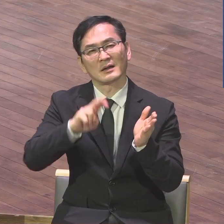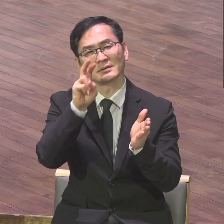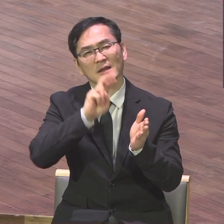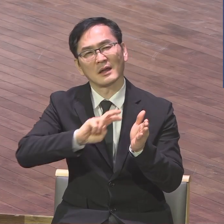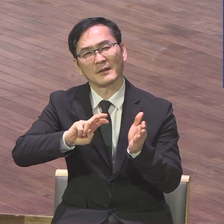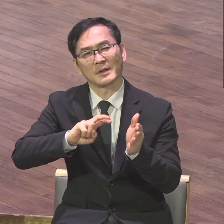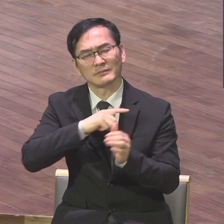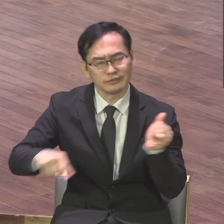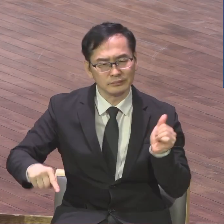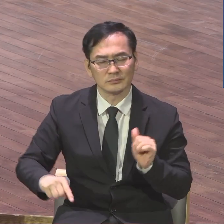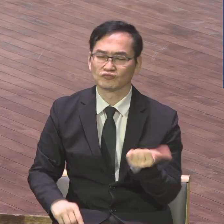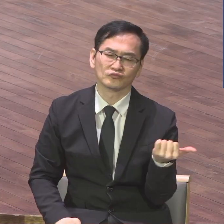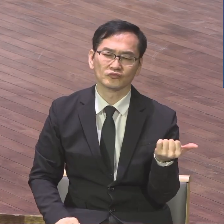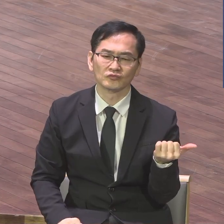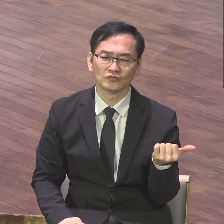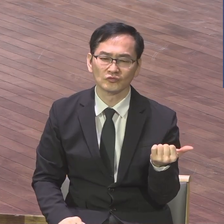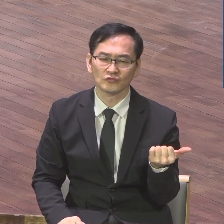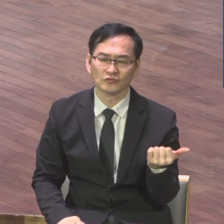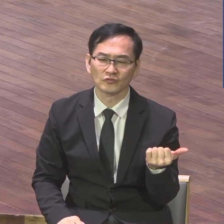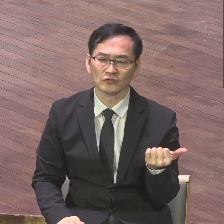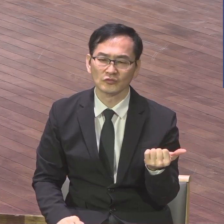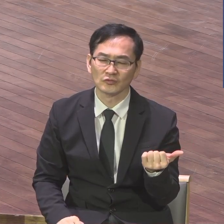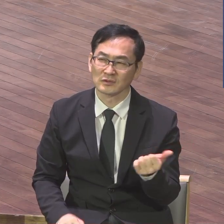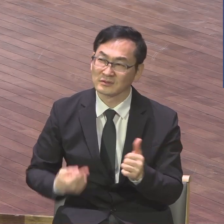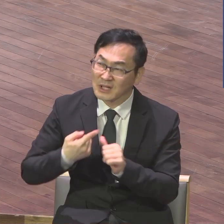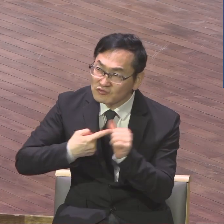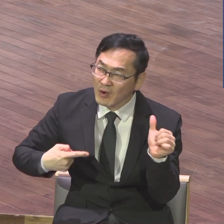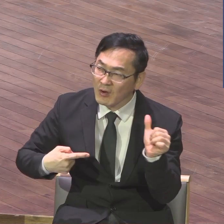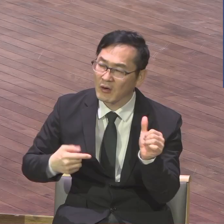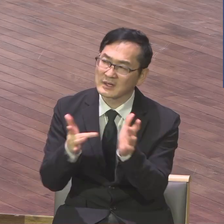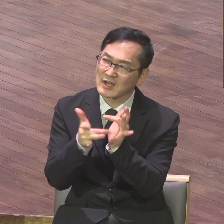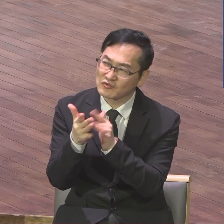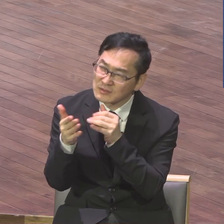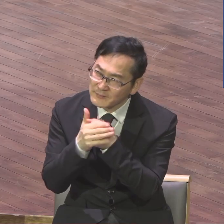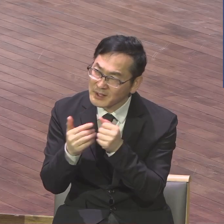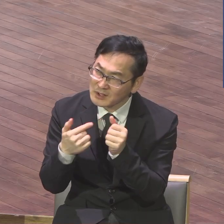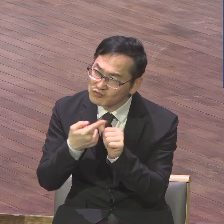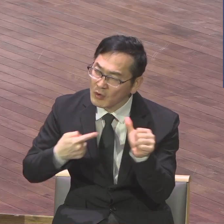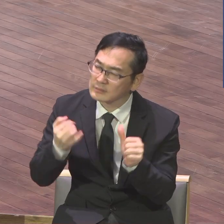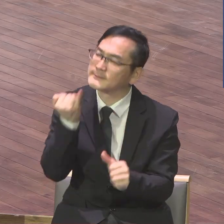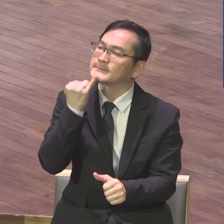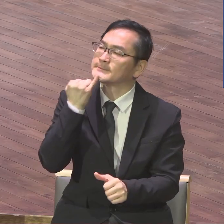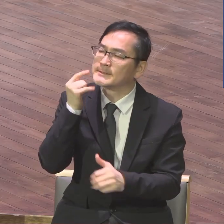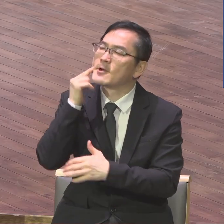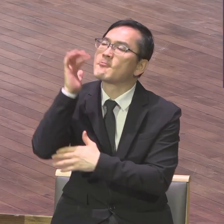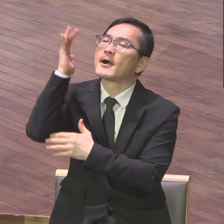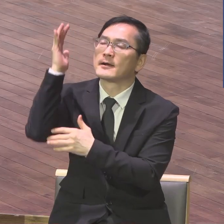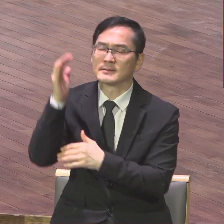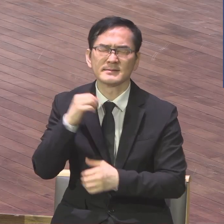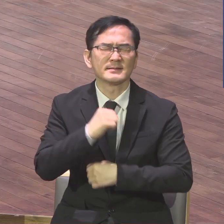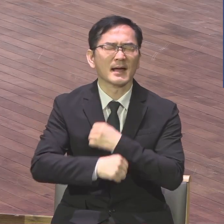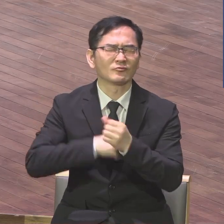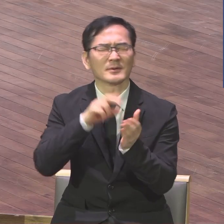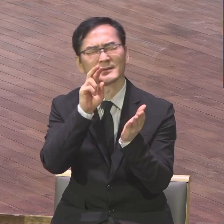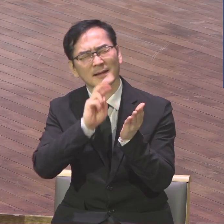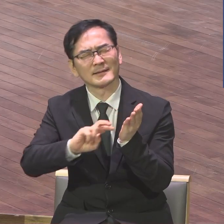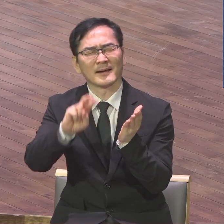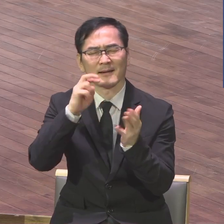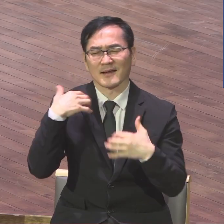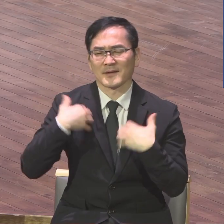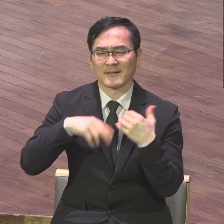갔습니다. 죽음을 받아들였습니다. 죄와 사망의 근소로부터 완전 자유함을 받았기